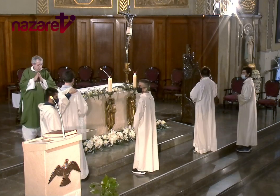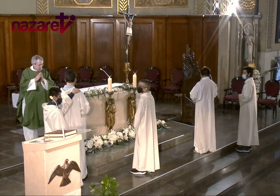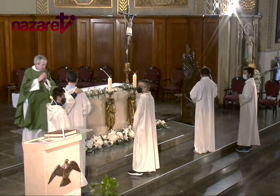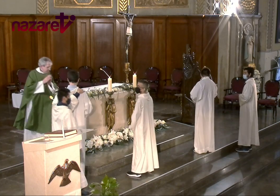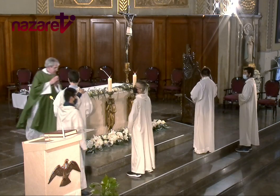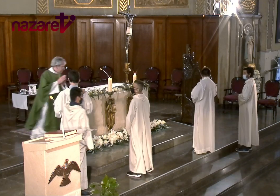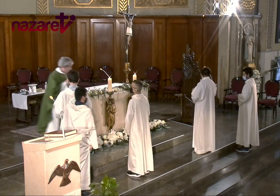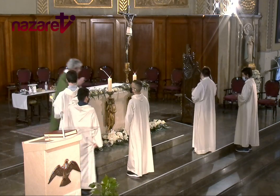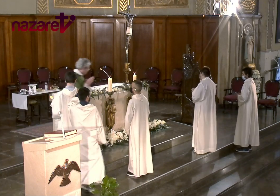2